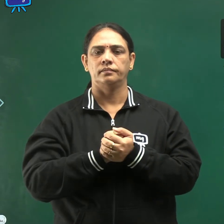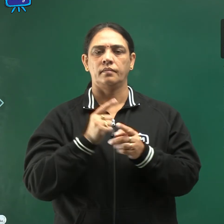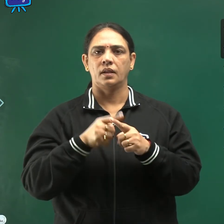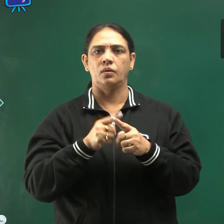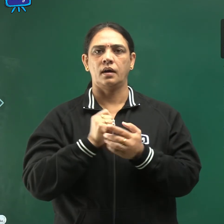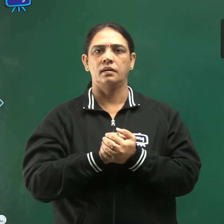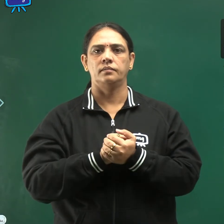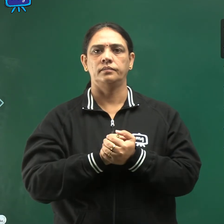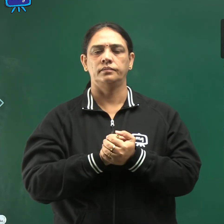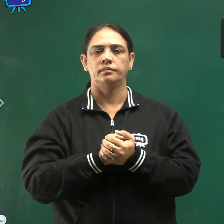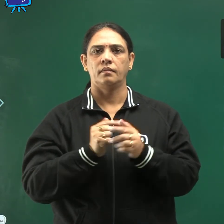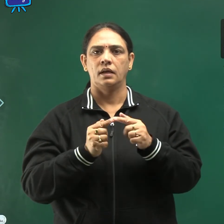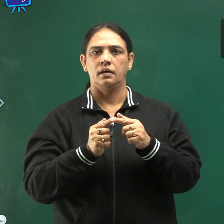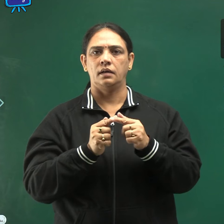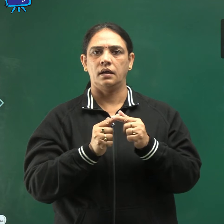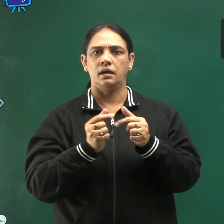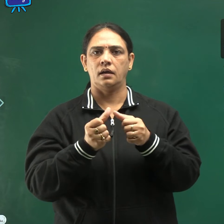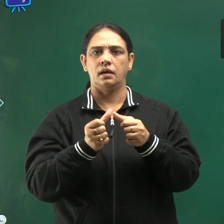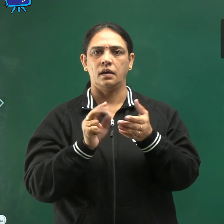गुणा tan